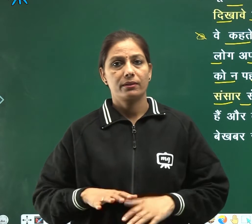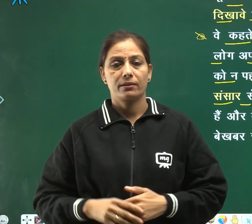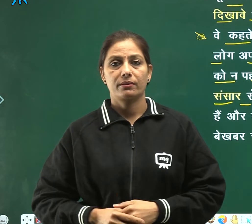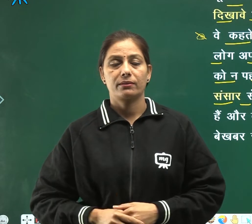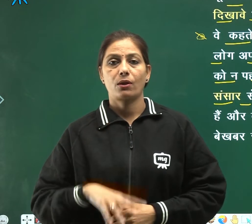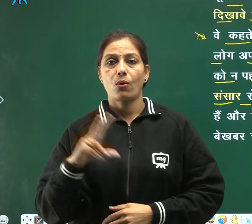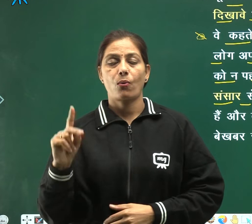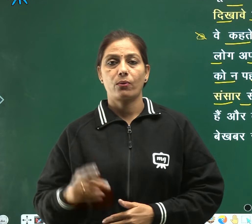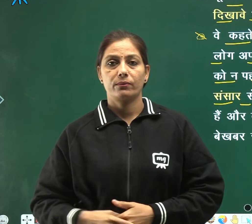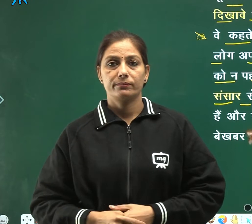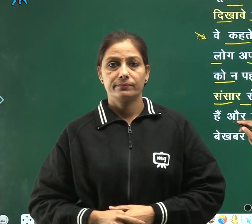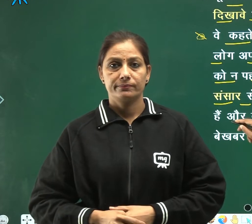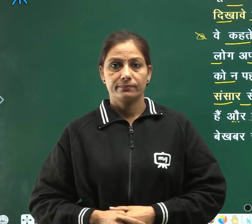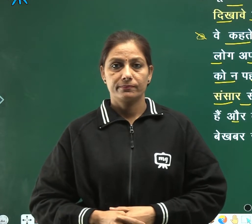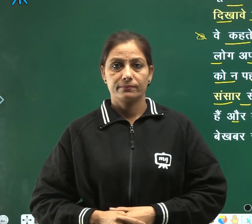और